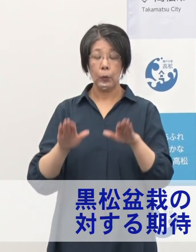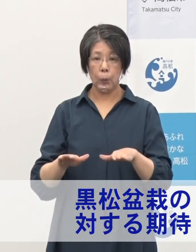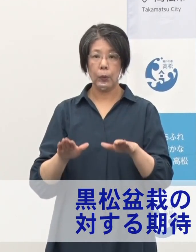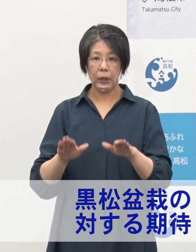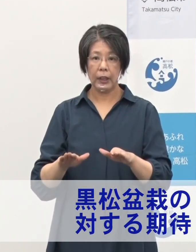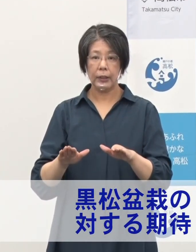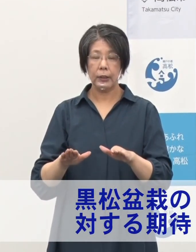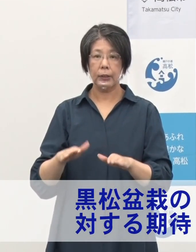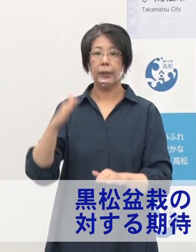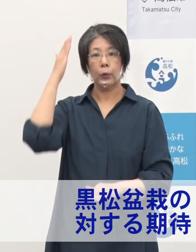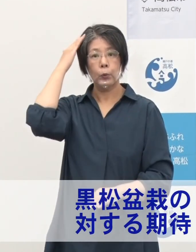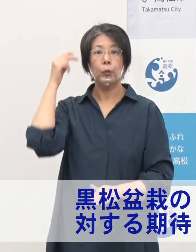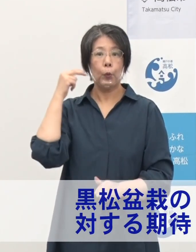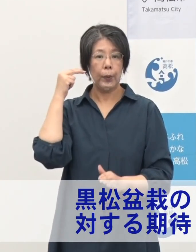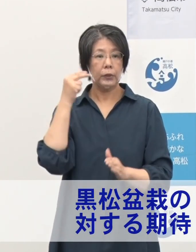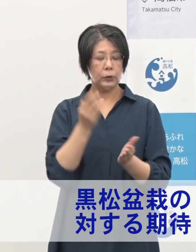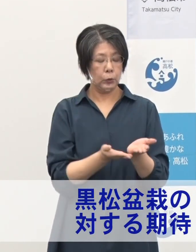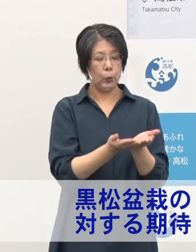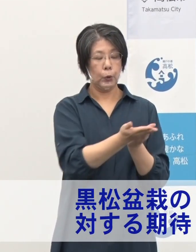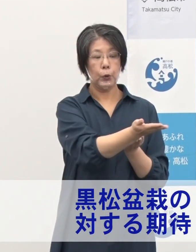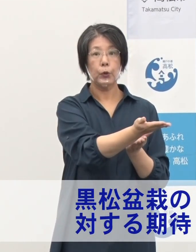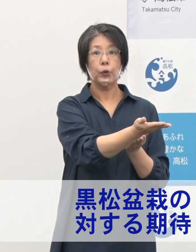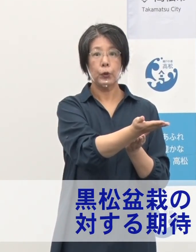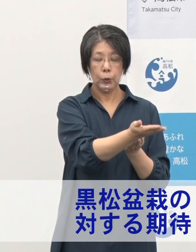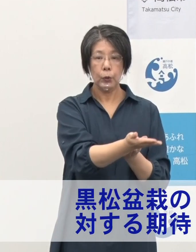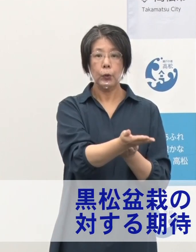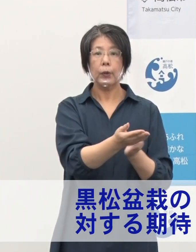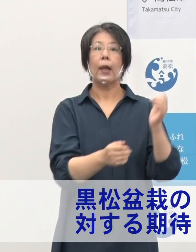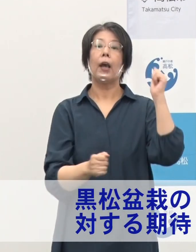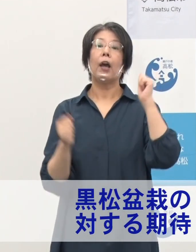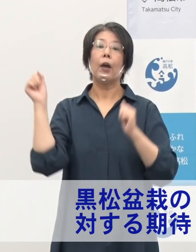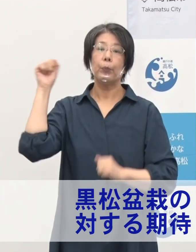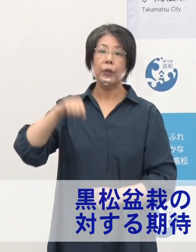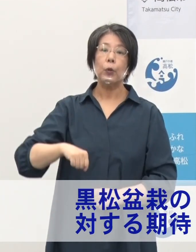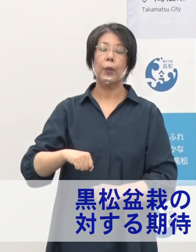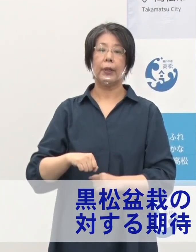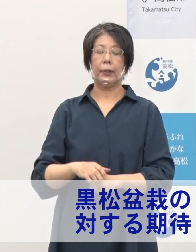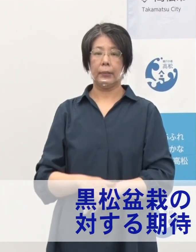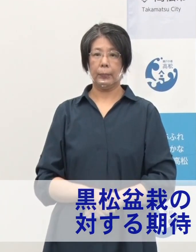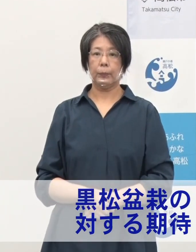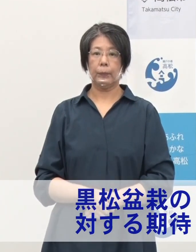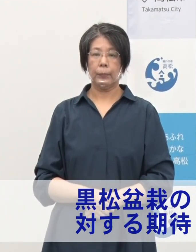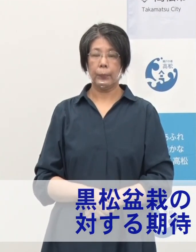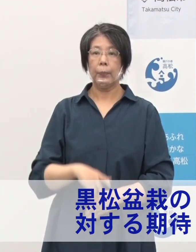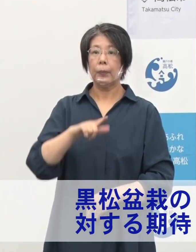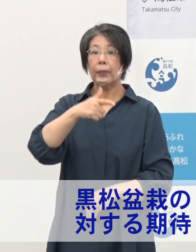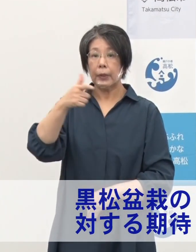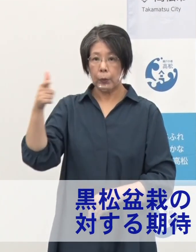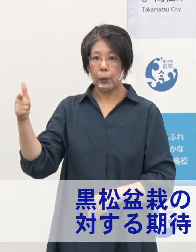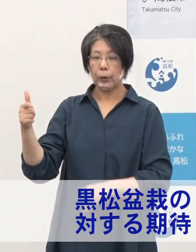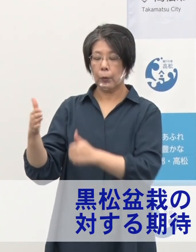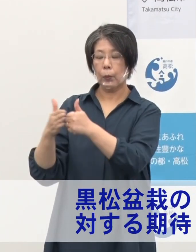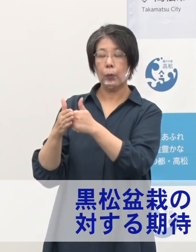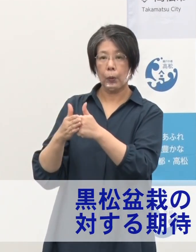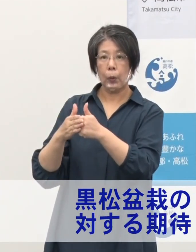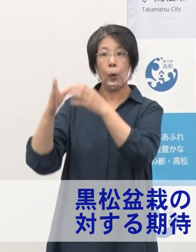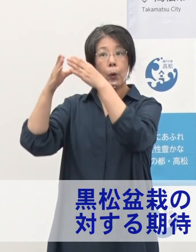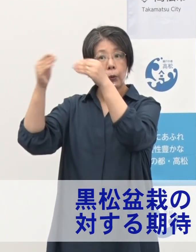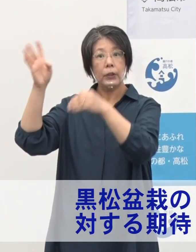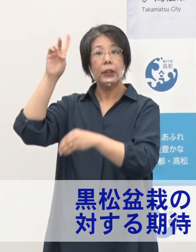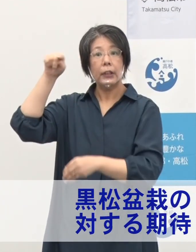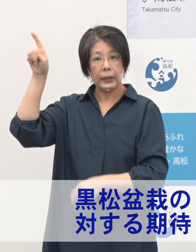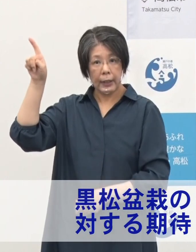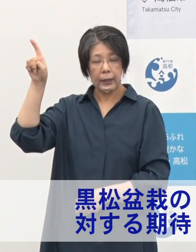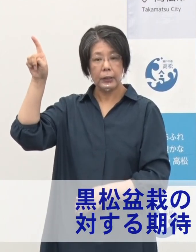になったということでございますこれまでいろいろ統合努力ご尽力をいただきました国や県の関係者また jetro